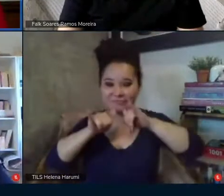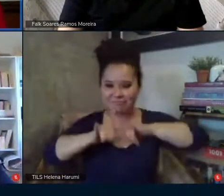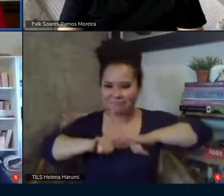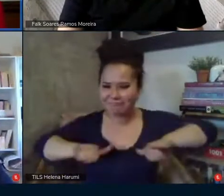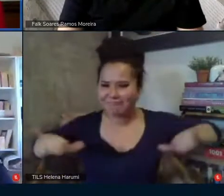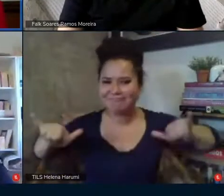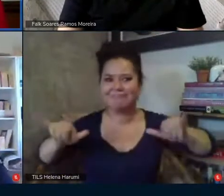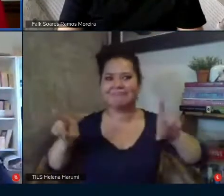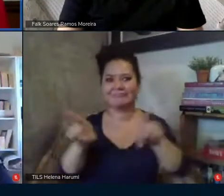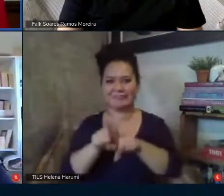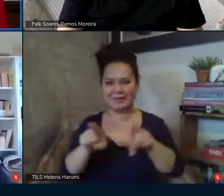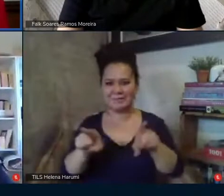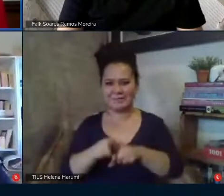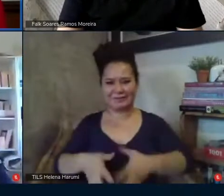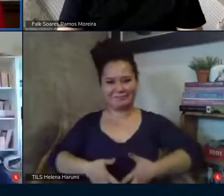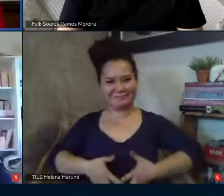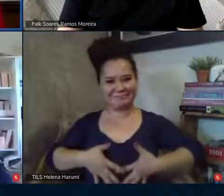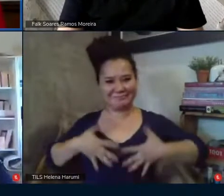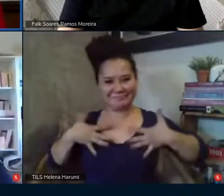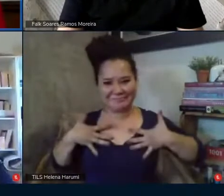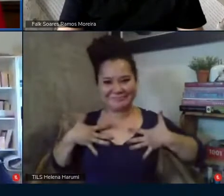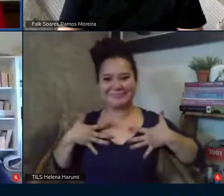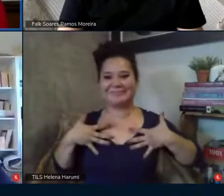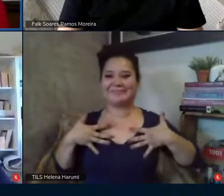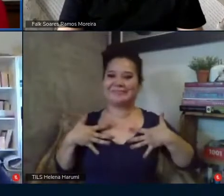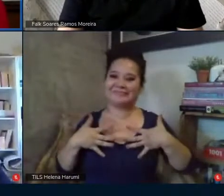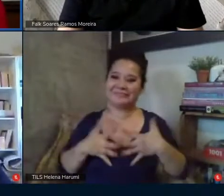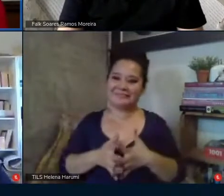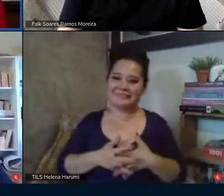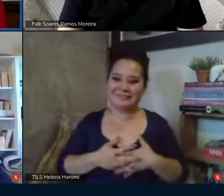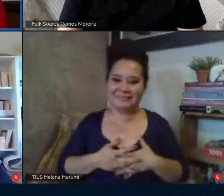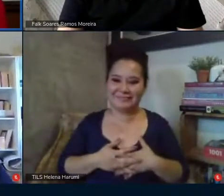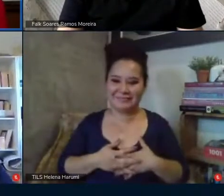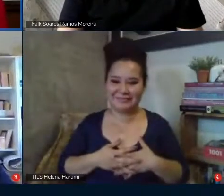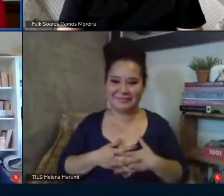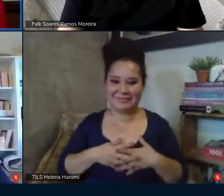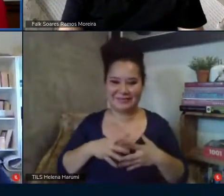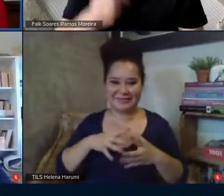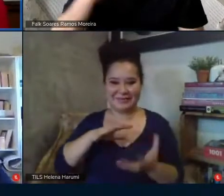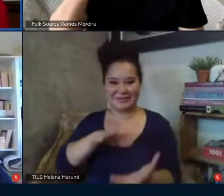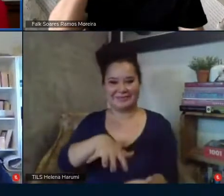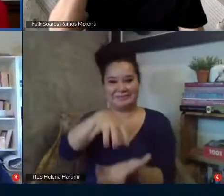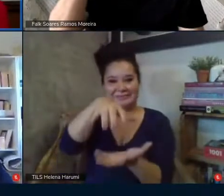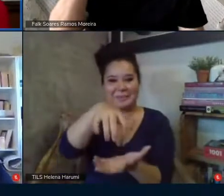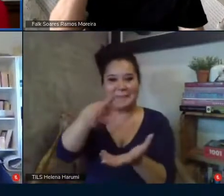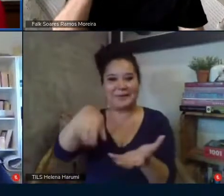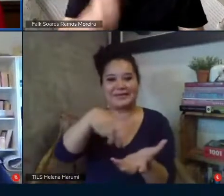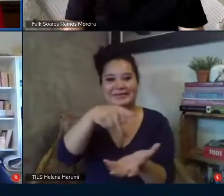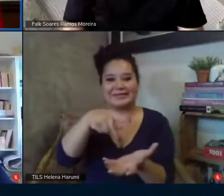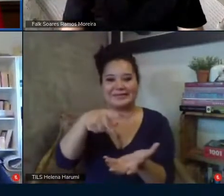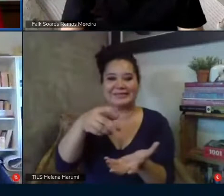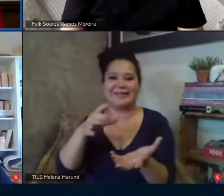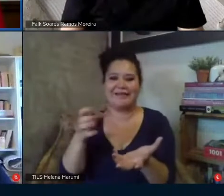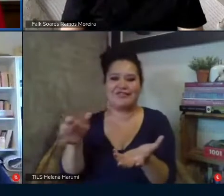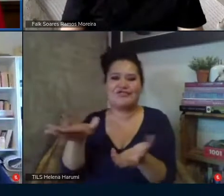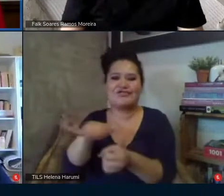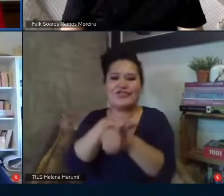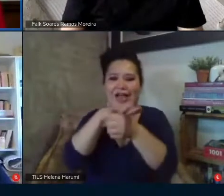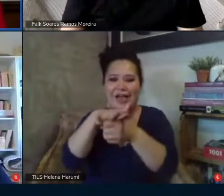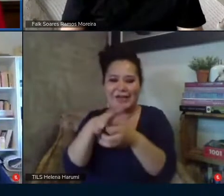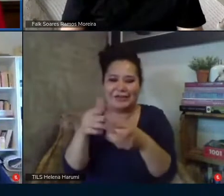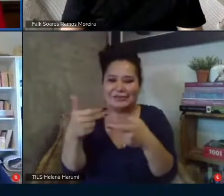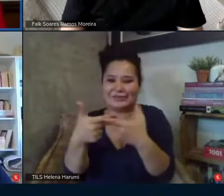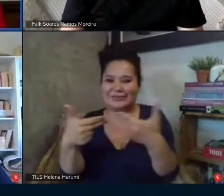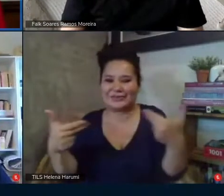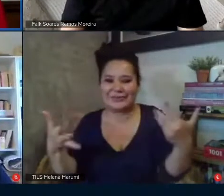declaradamente também, ali cheia de, com um panetone muito recheado de coisas bonitas